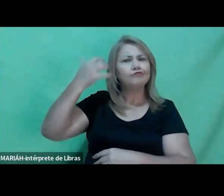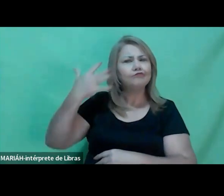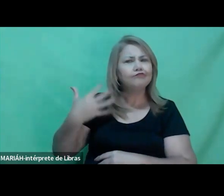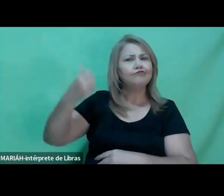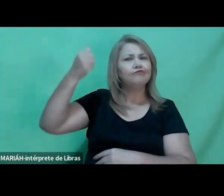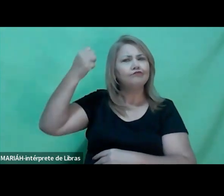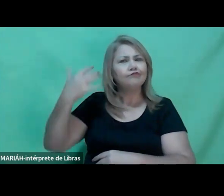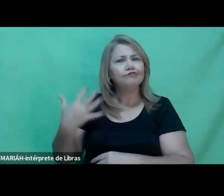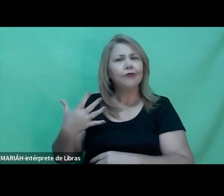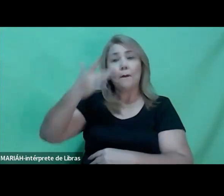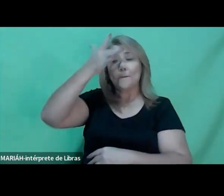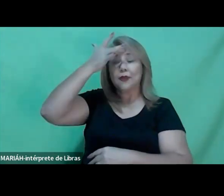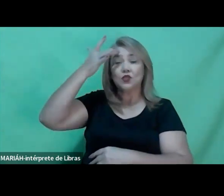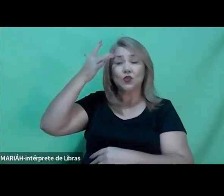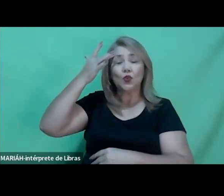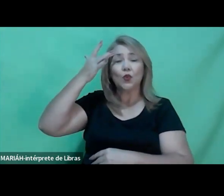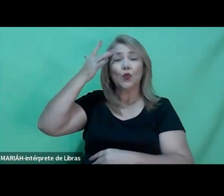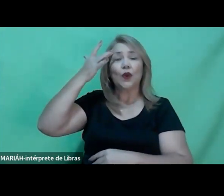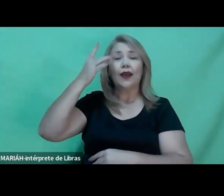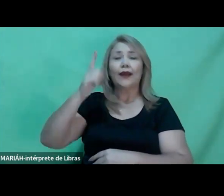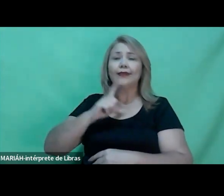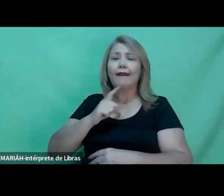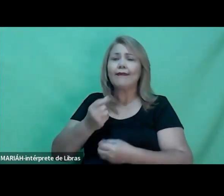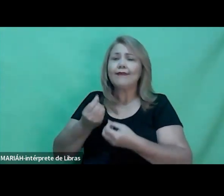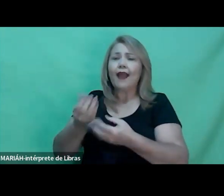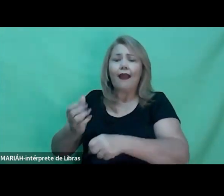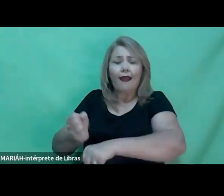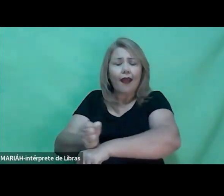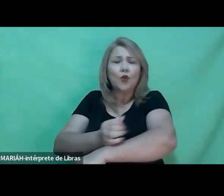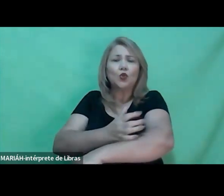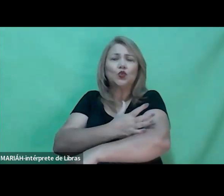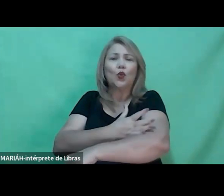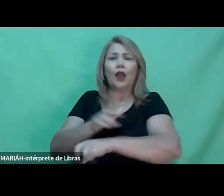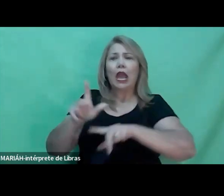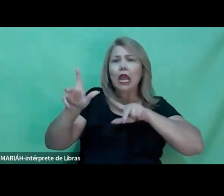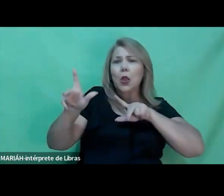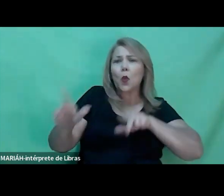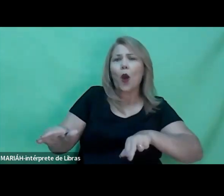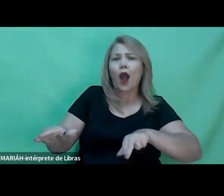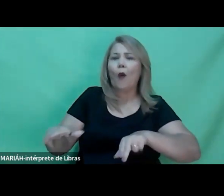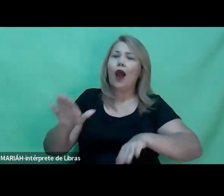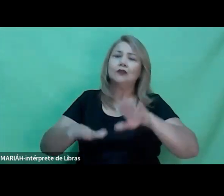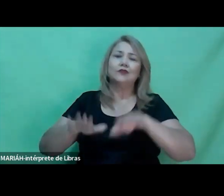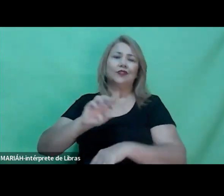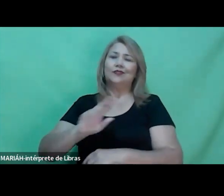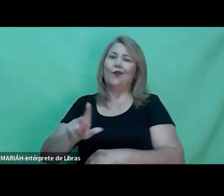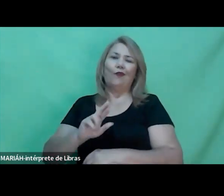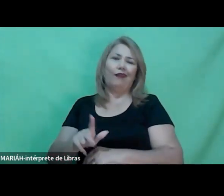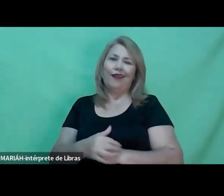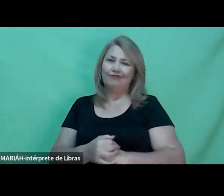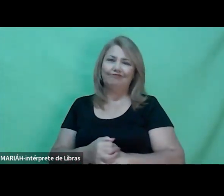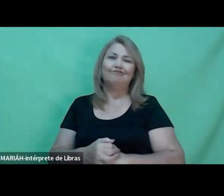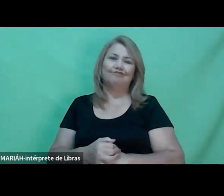alguien a quien esas cosas de pronto no le emocionan tanto como como a mí por ejemplo que que por ejemplo si lo